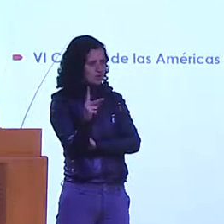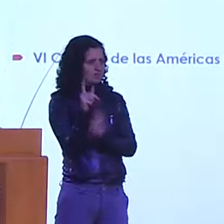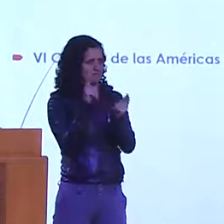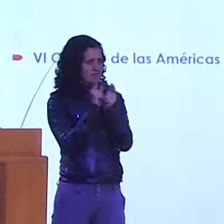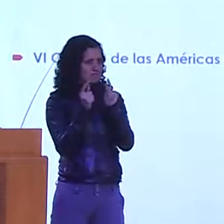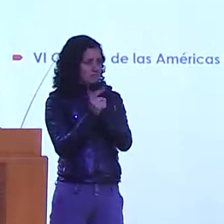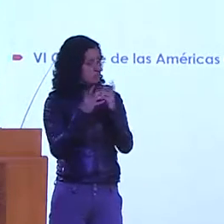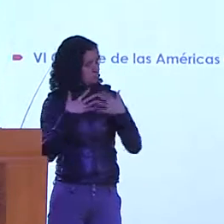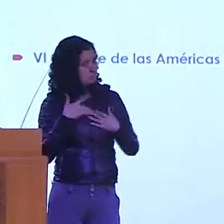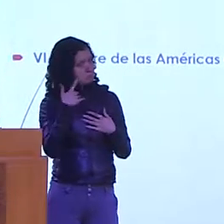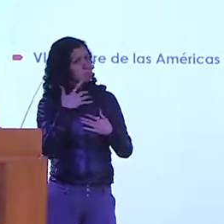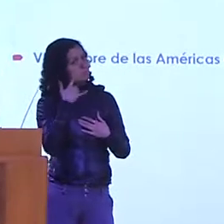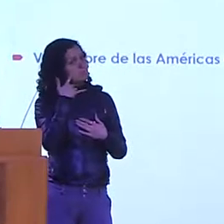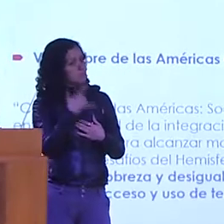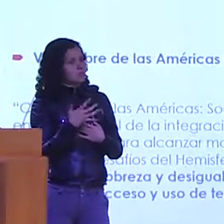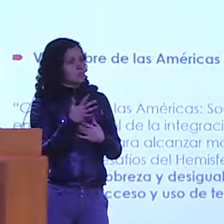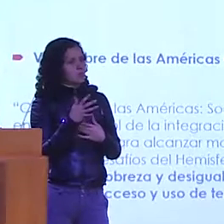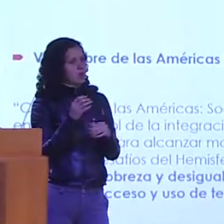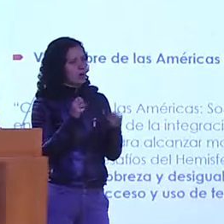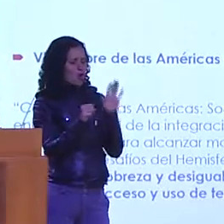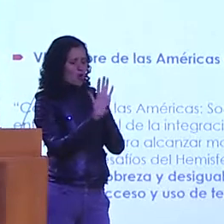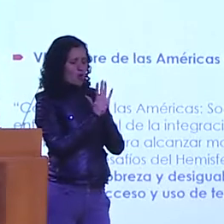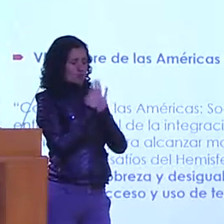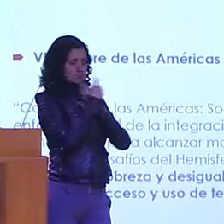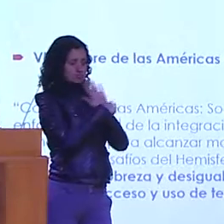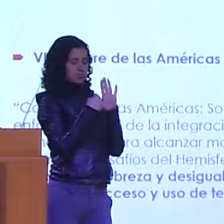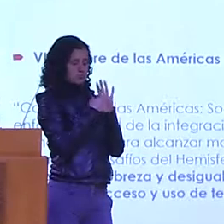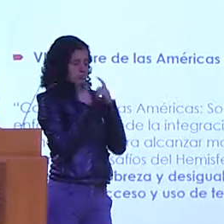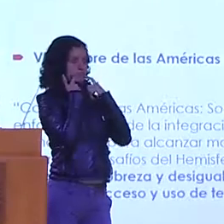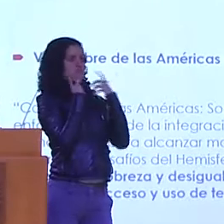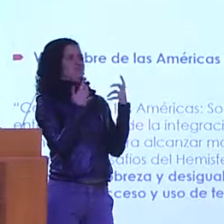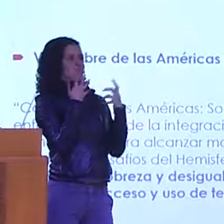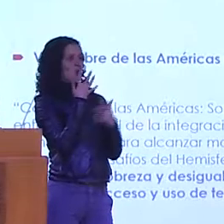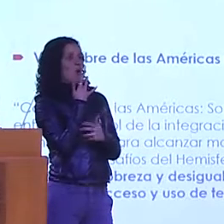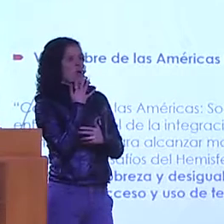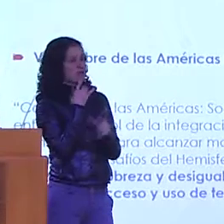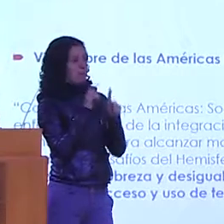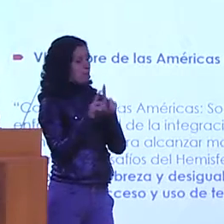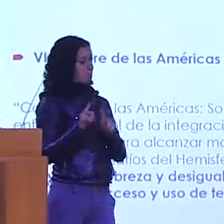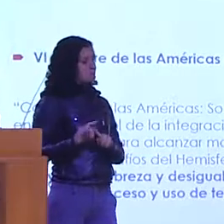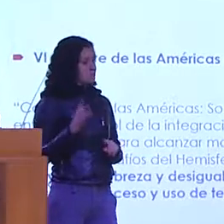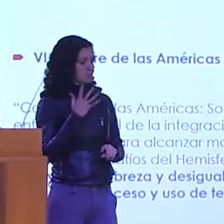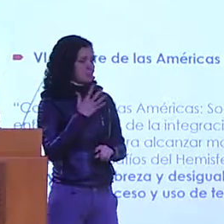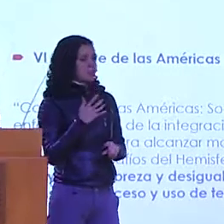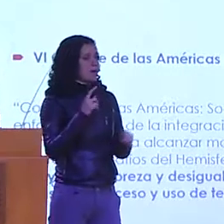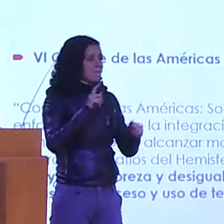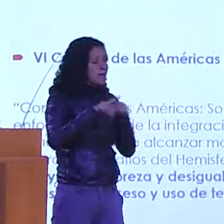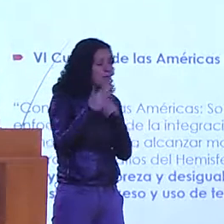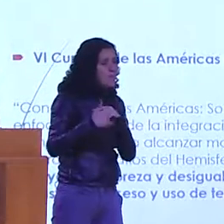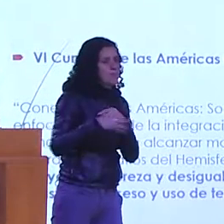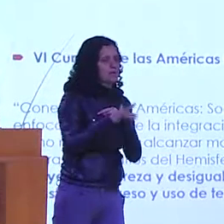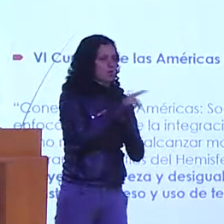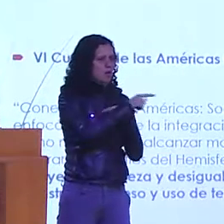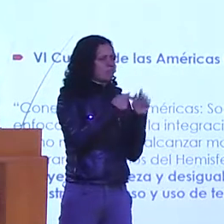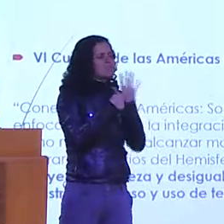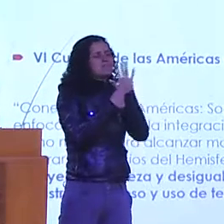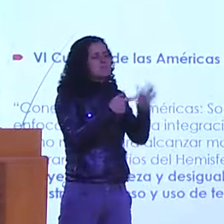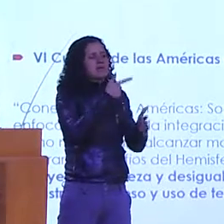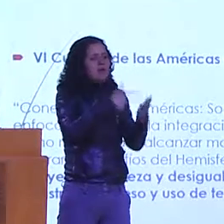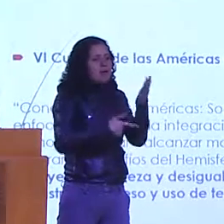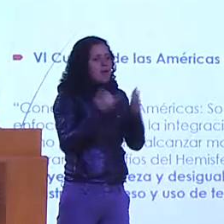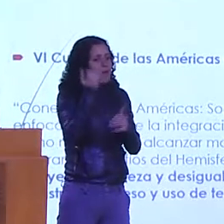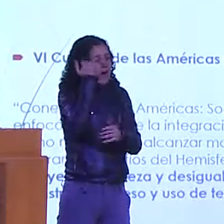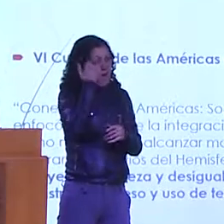parece interesante ver el logo colorido, diverso que nos muestran allí. Pero sobre todo la idea, conectando